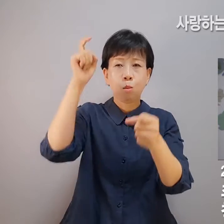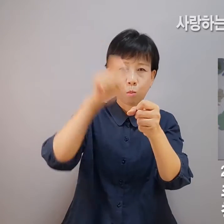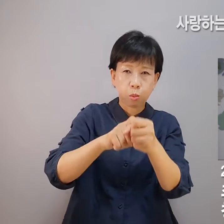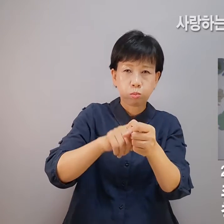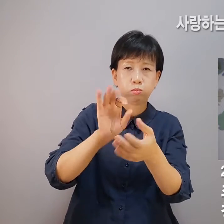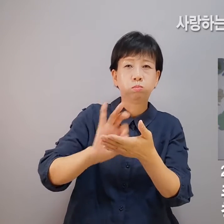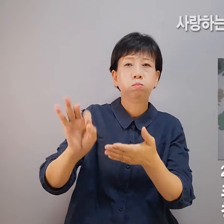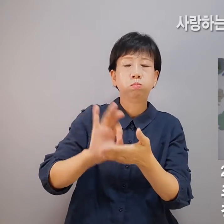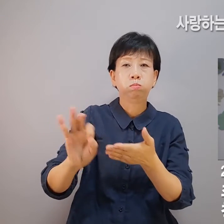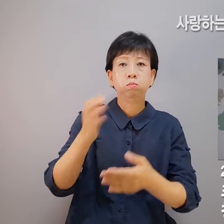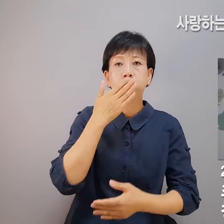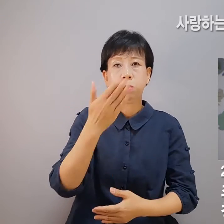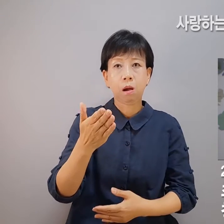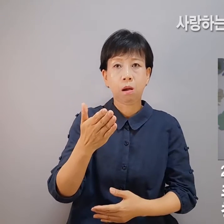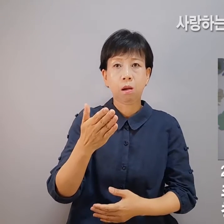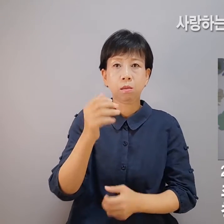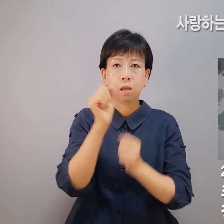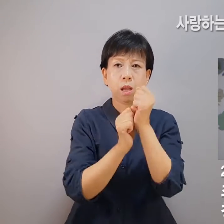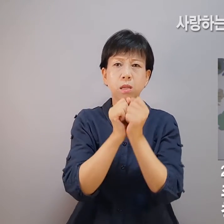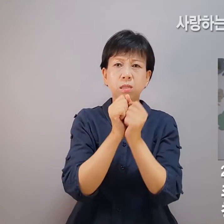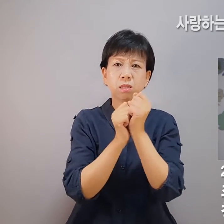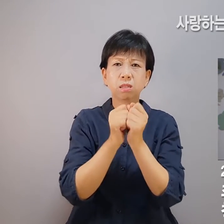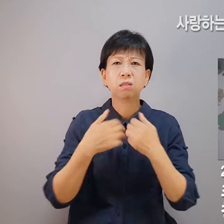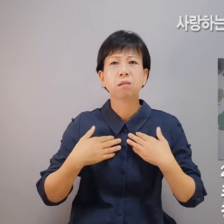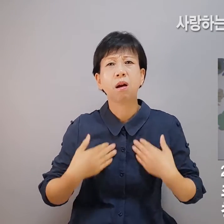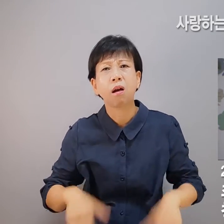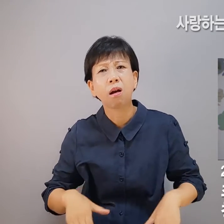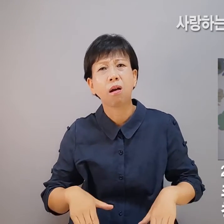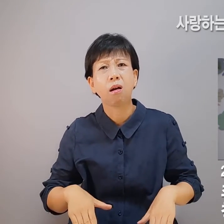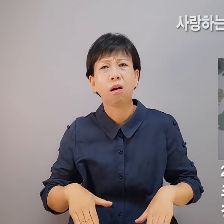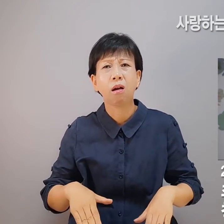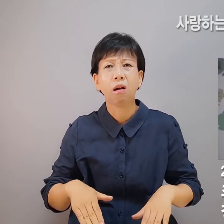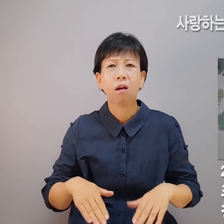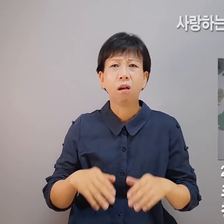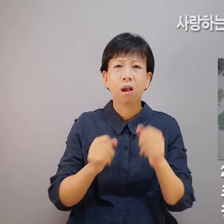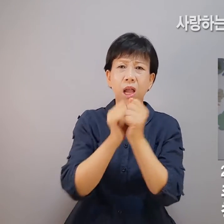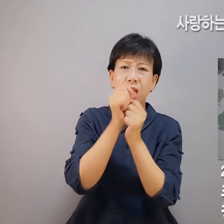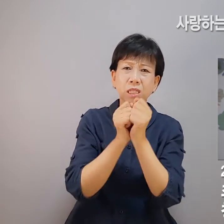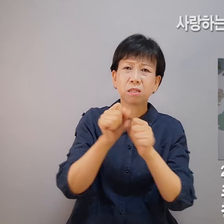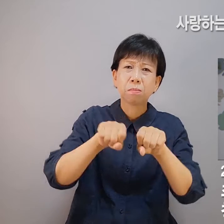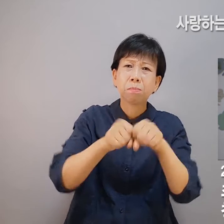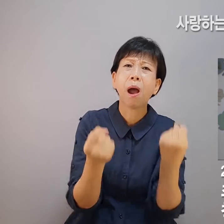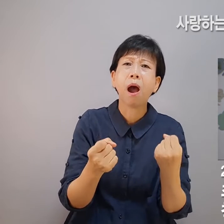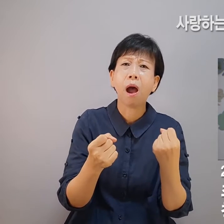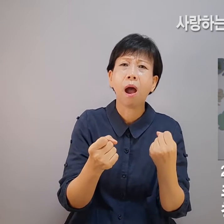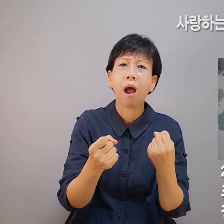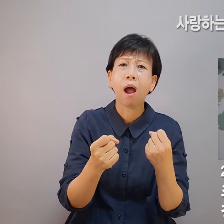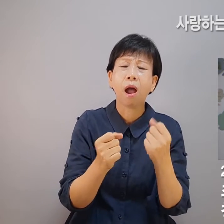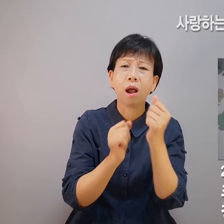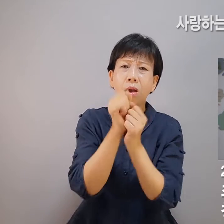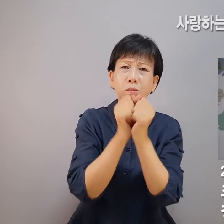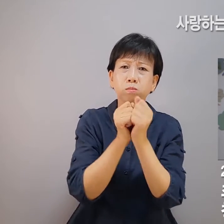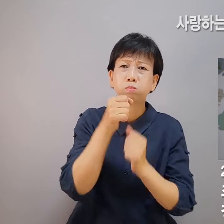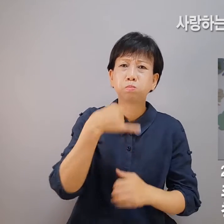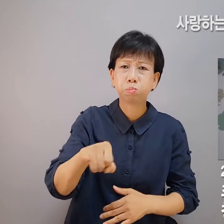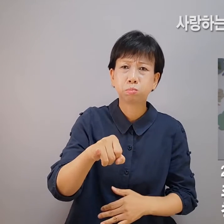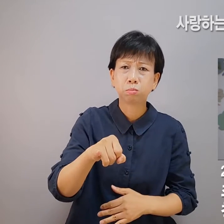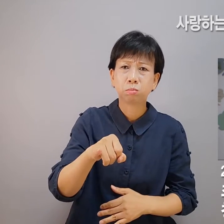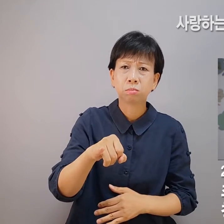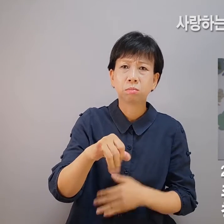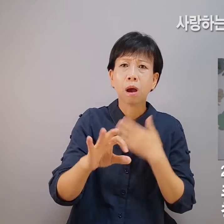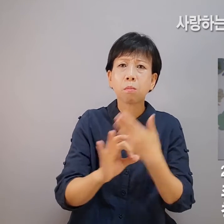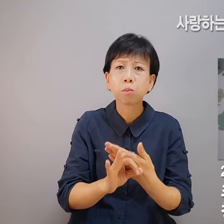근데 엔진이 건강하지 못하면, 엔진이 고장나면, 엔진이 잘못되면 어떻게 될까요?